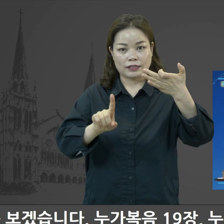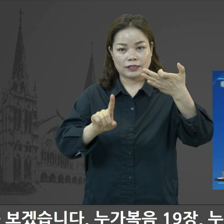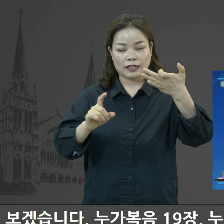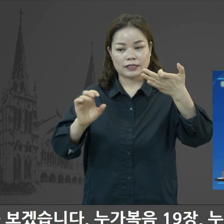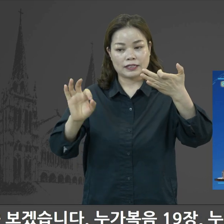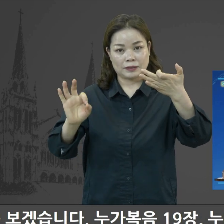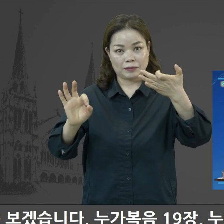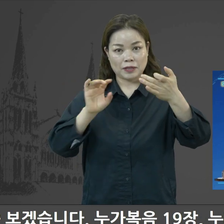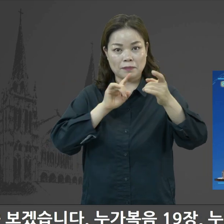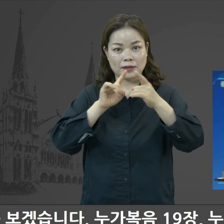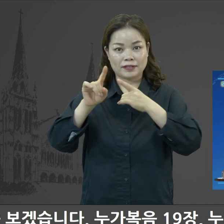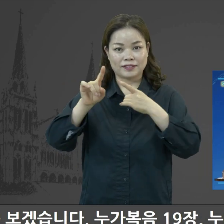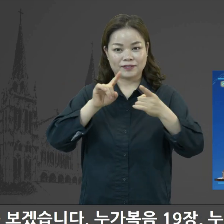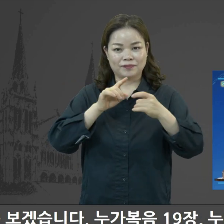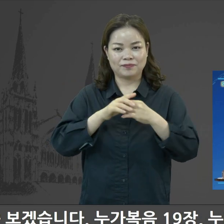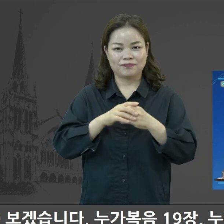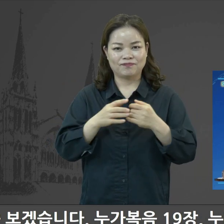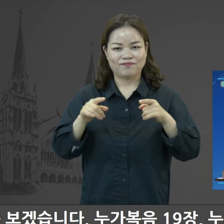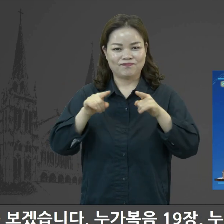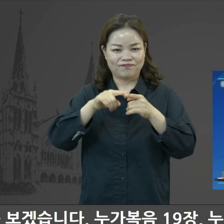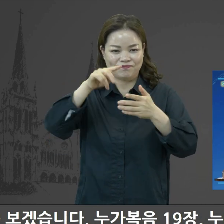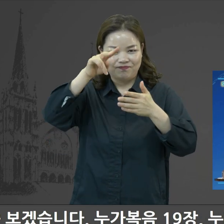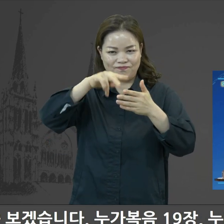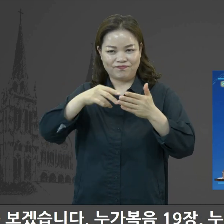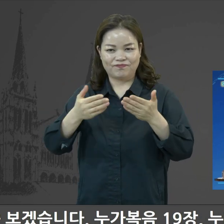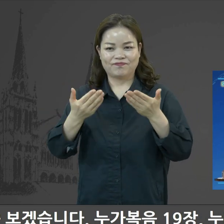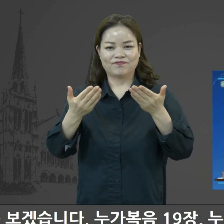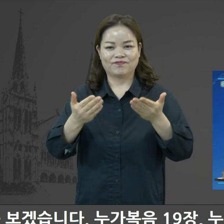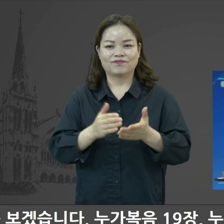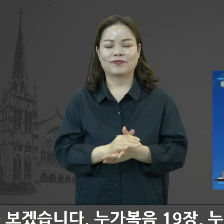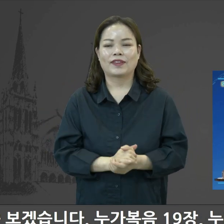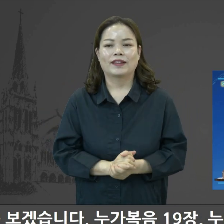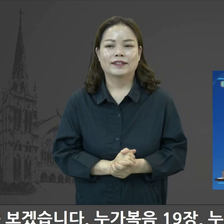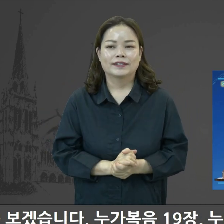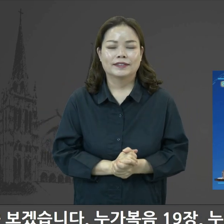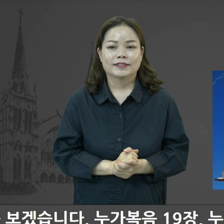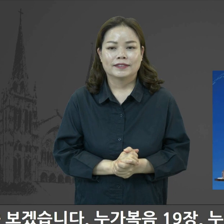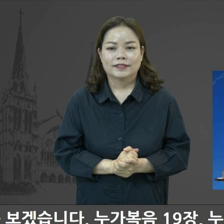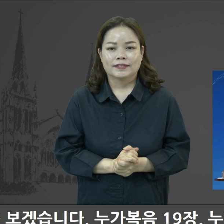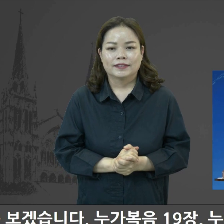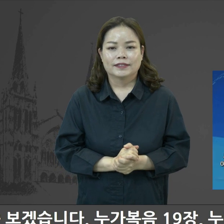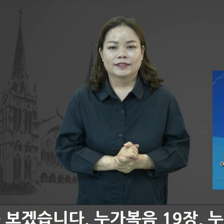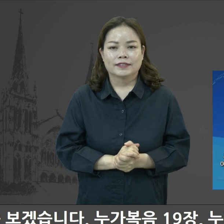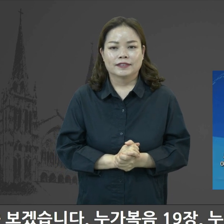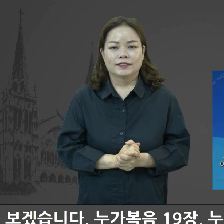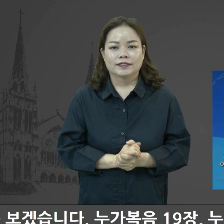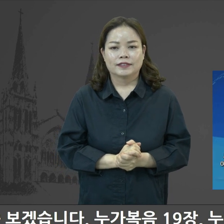1절에서 10절까지 말씀을 함께 같이 교독해서 읽겠습니다.